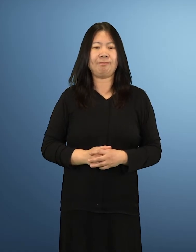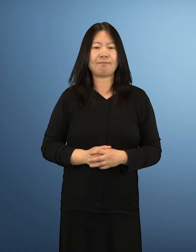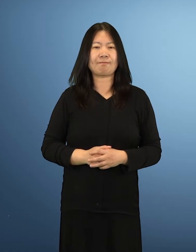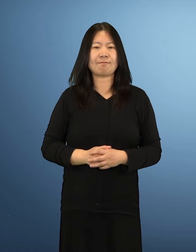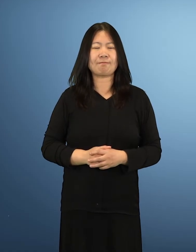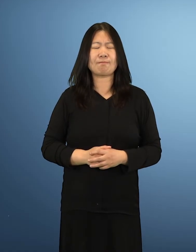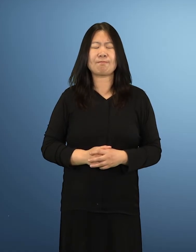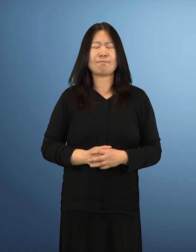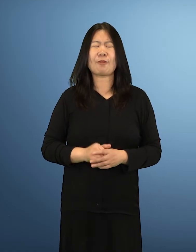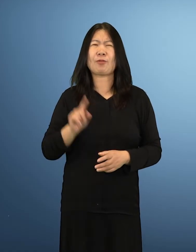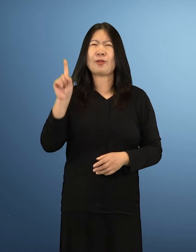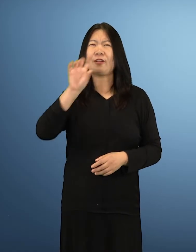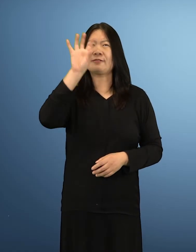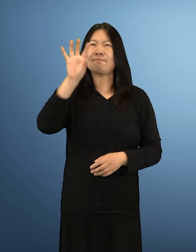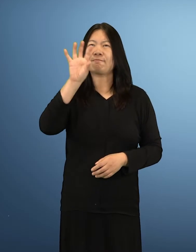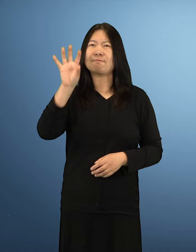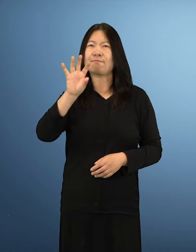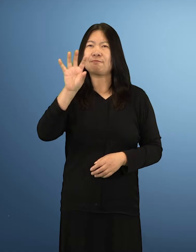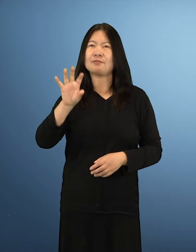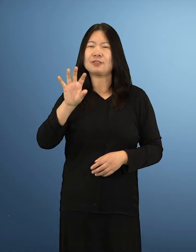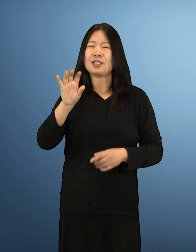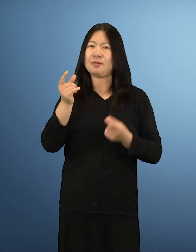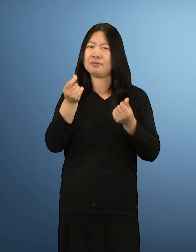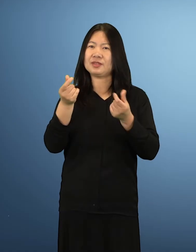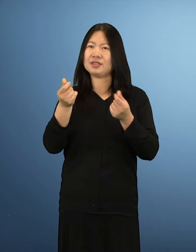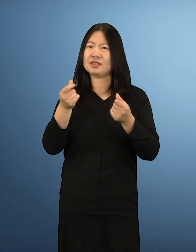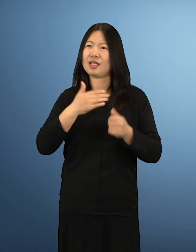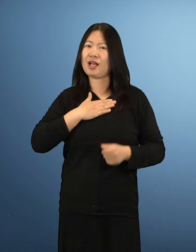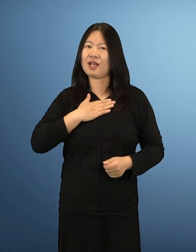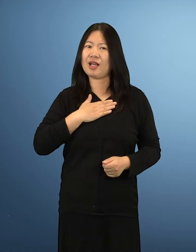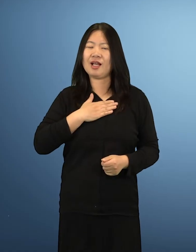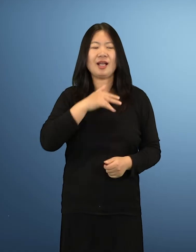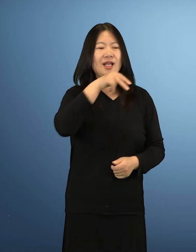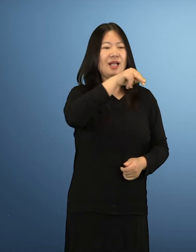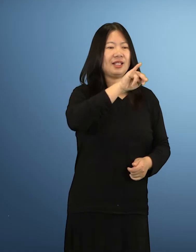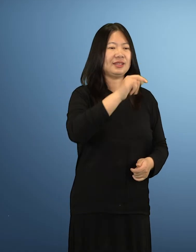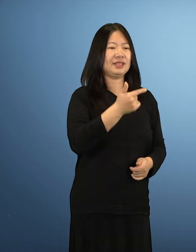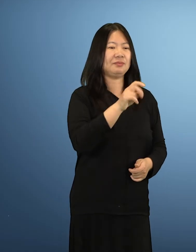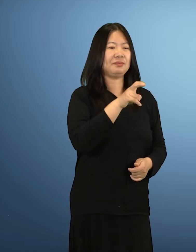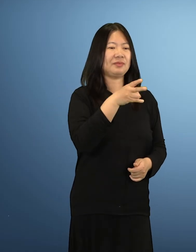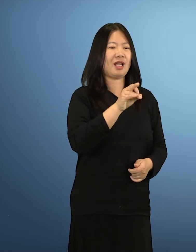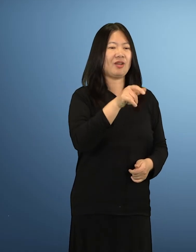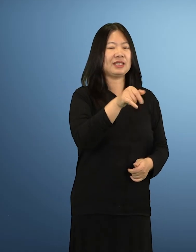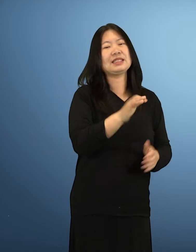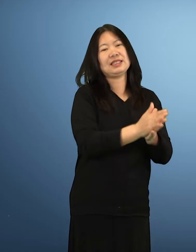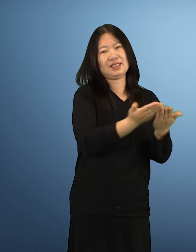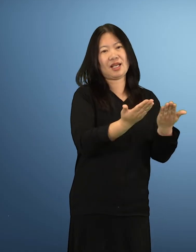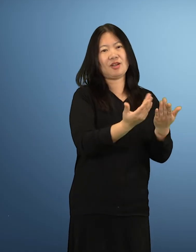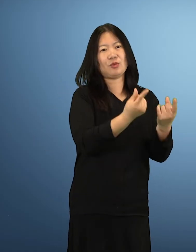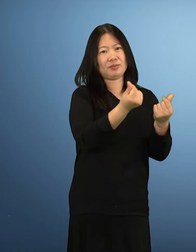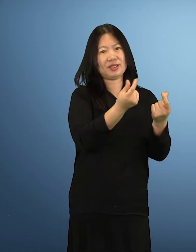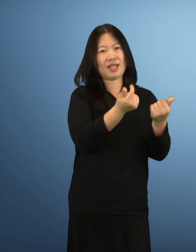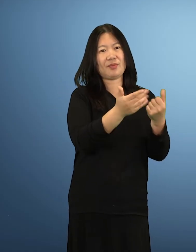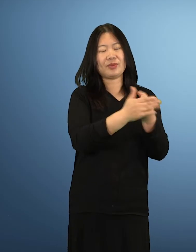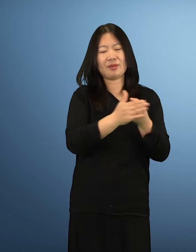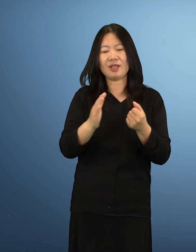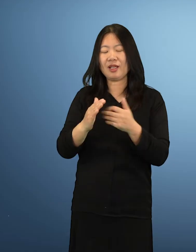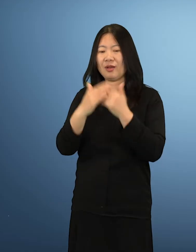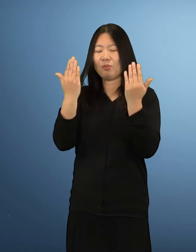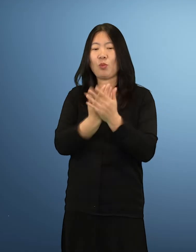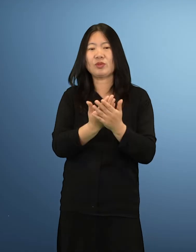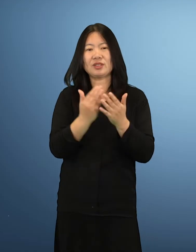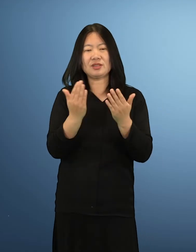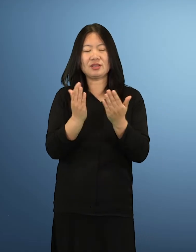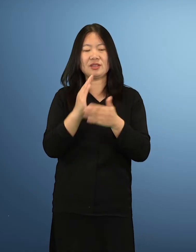아십니까? 신명기 패턴이에요. 그래서 모든 선지자들의 글은